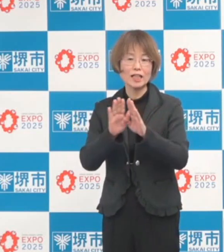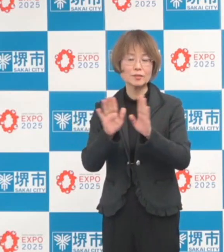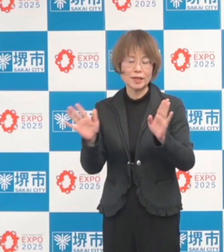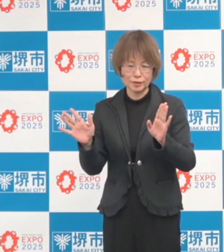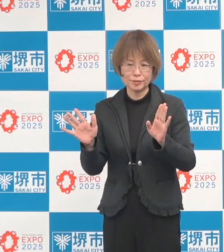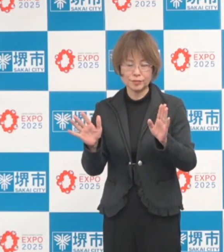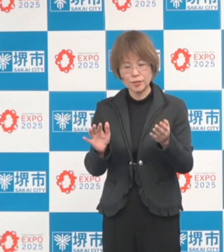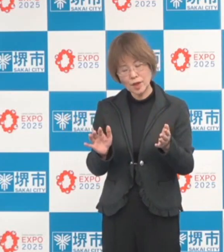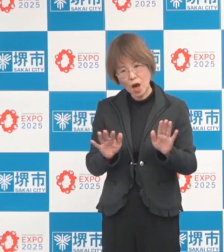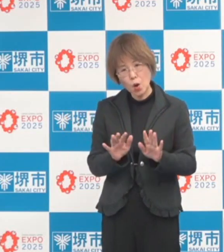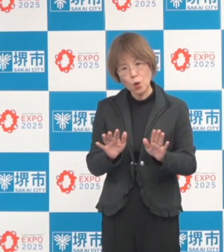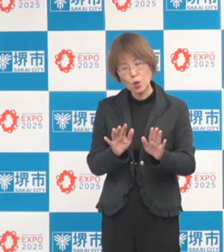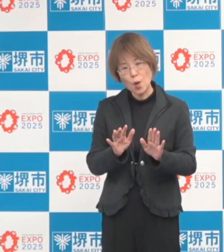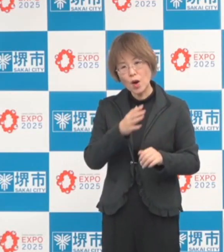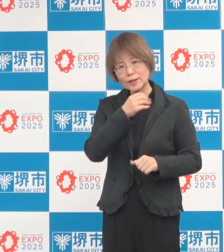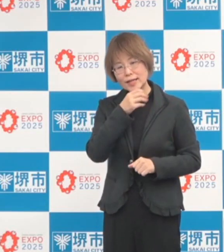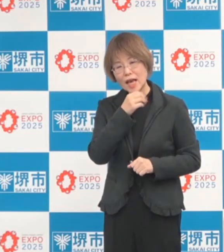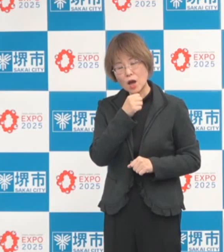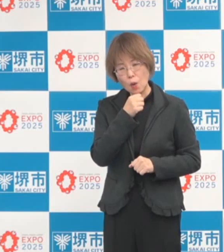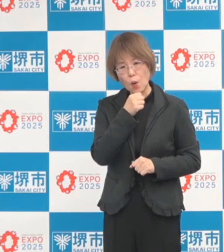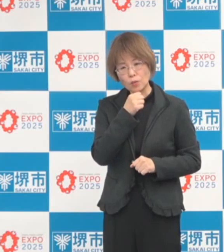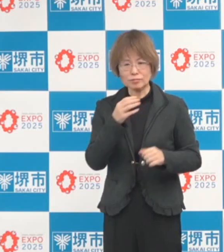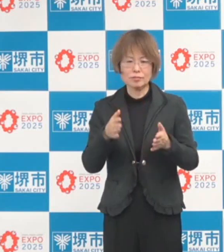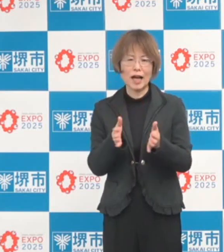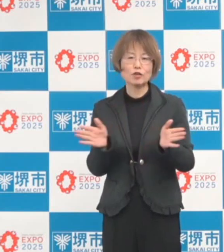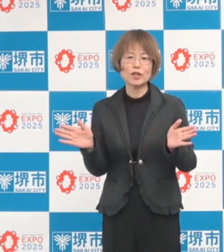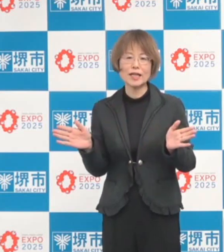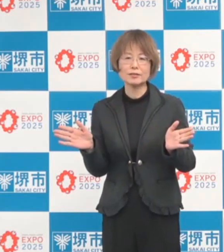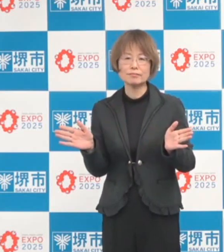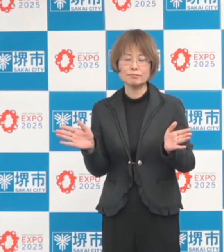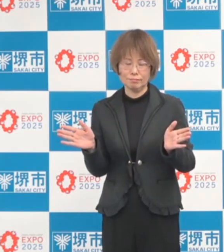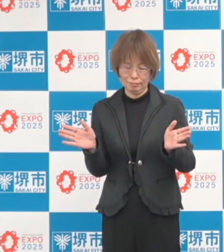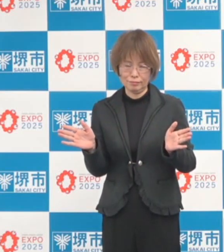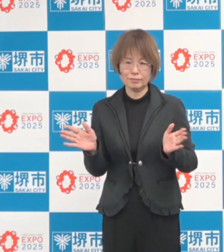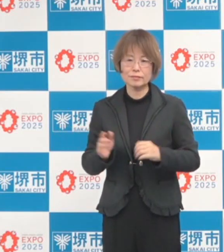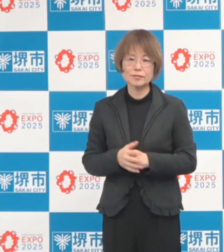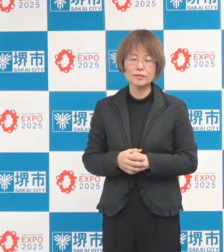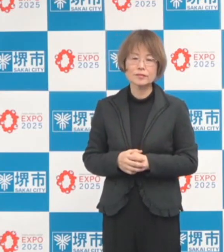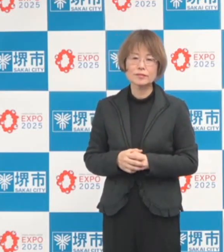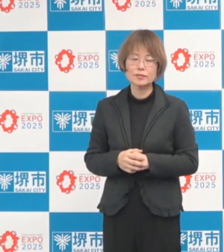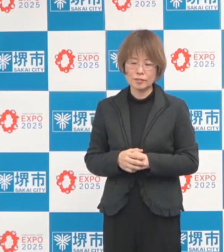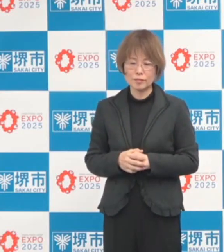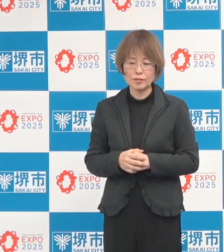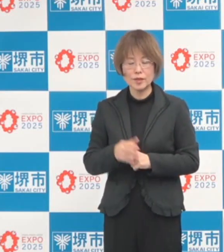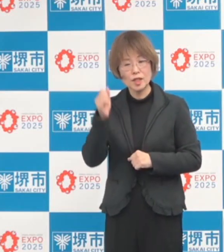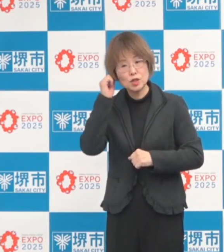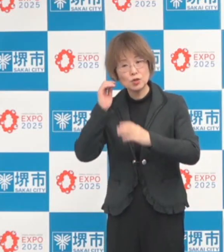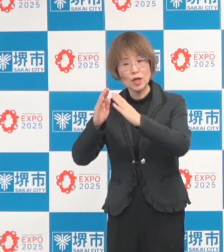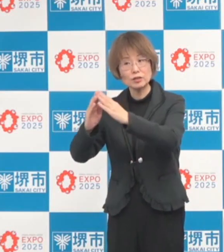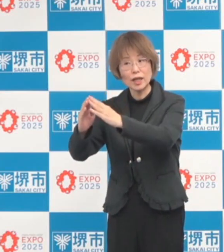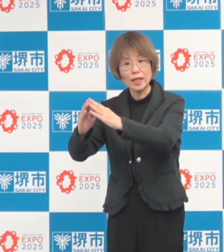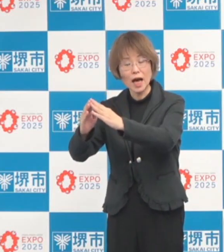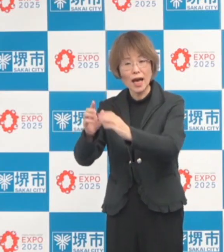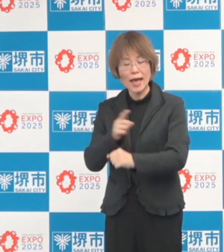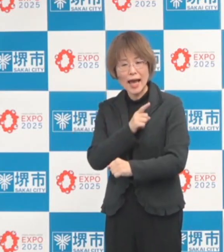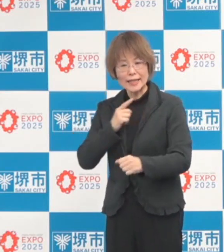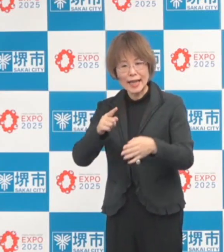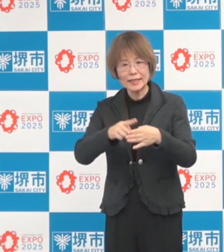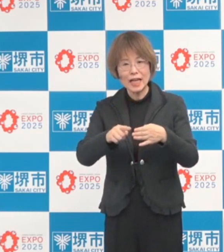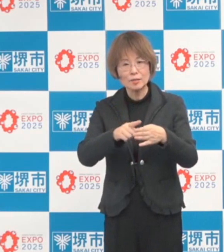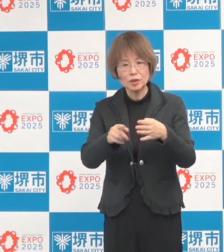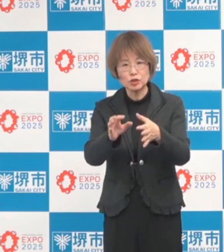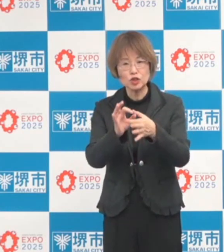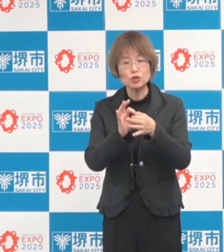齢を、まあ、利用できるお子さんの年齢を拡大をいたします。そして宿泊型やデイサービス型につき